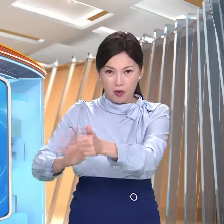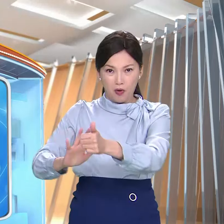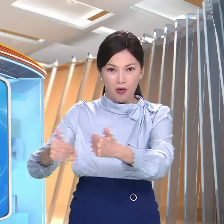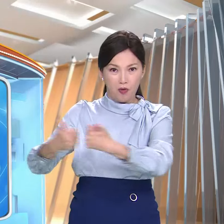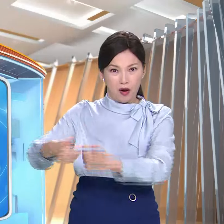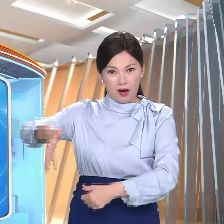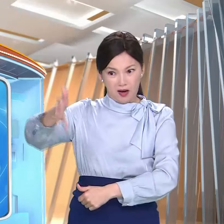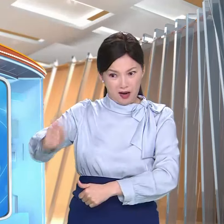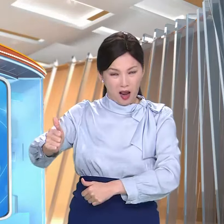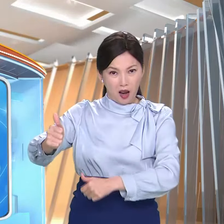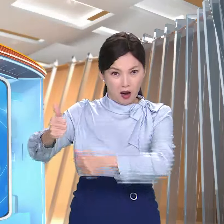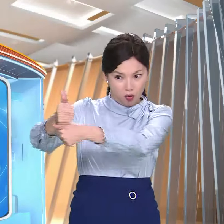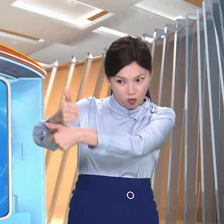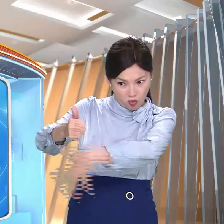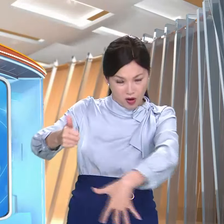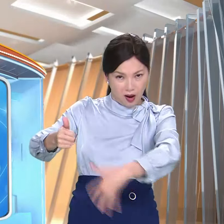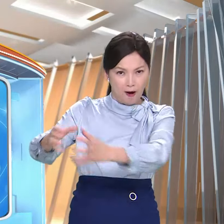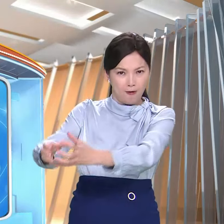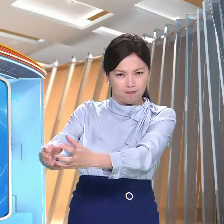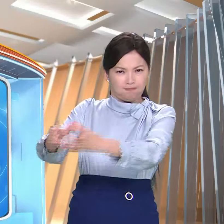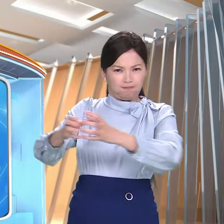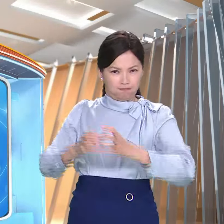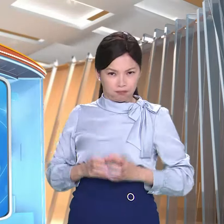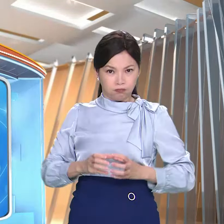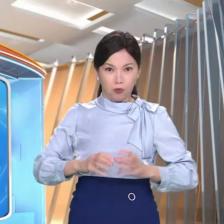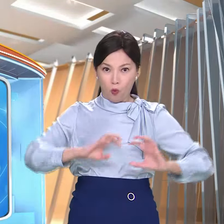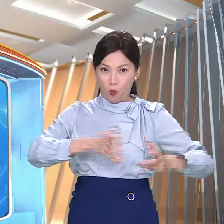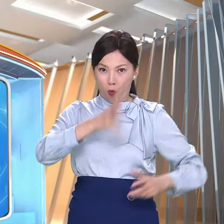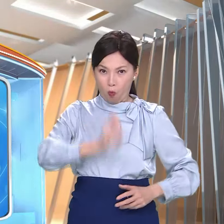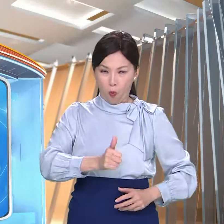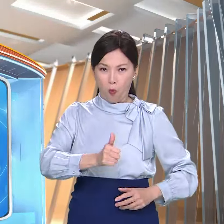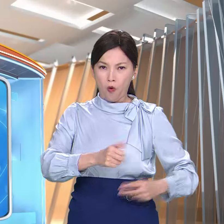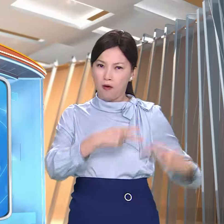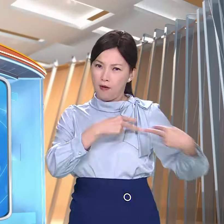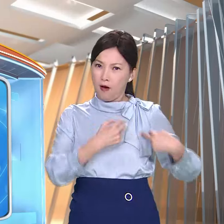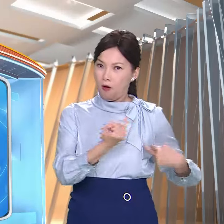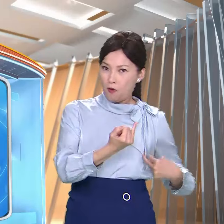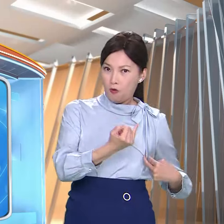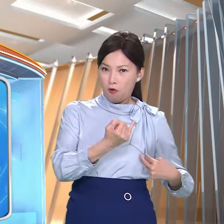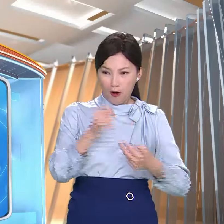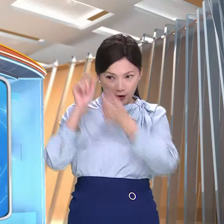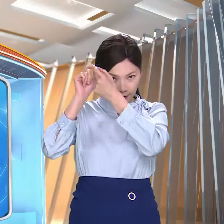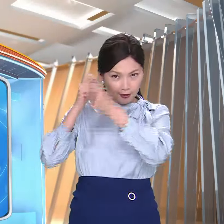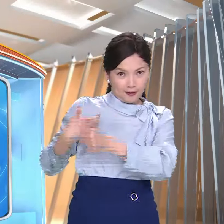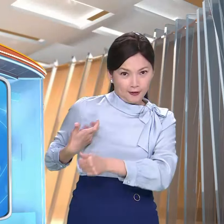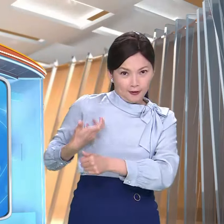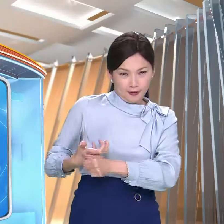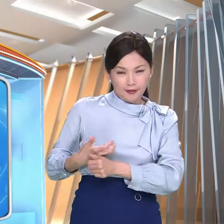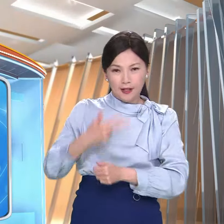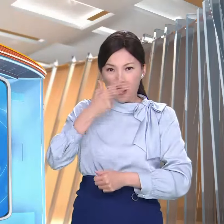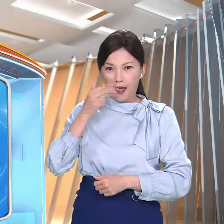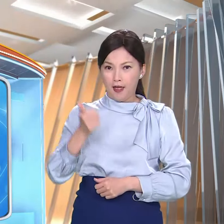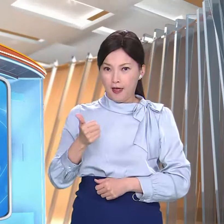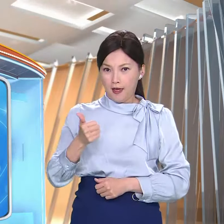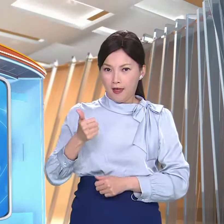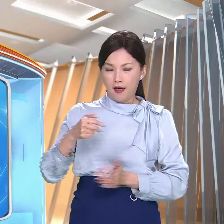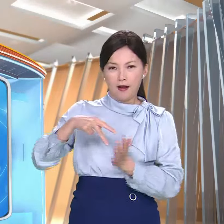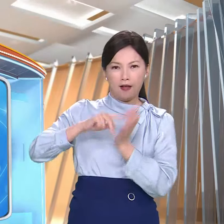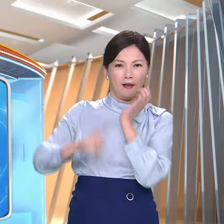格率领议员团访台，将和总统蔡英文、总统当选人赖